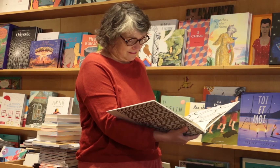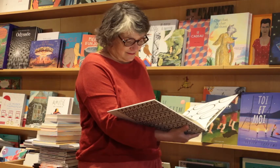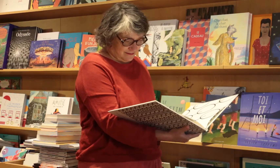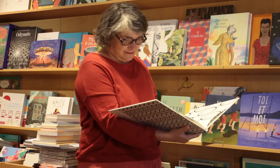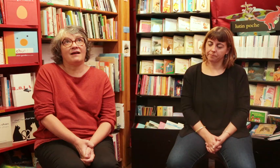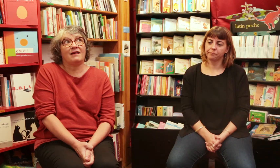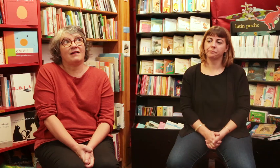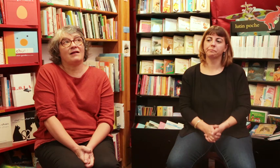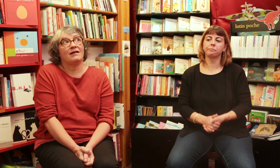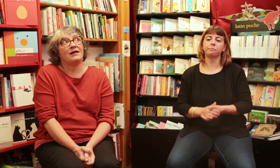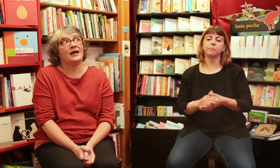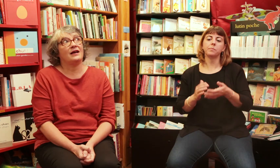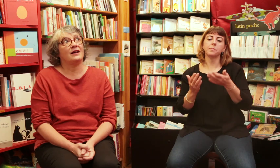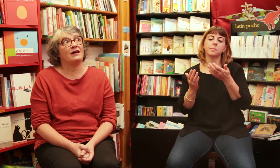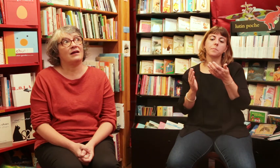J'aimerais que ça